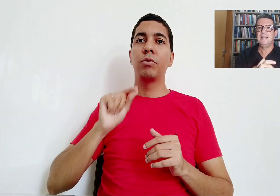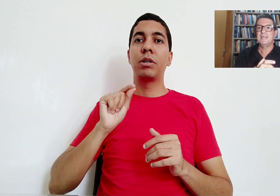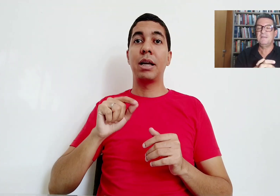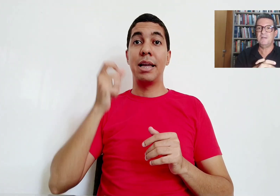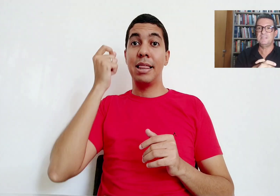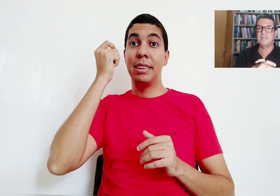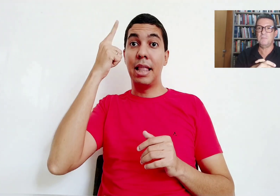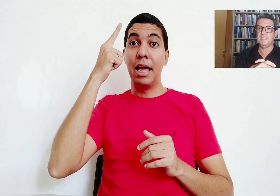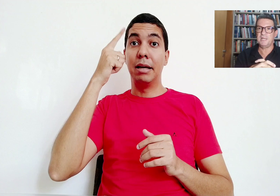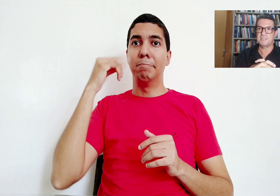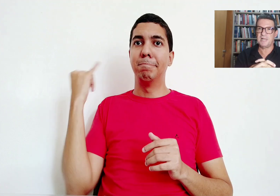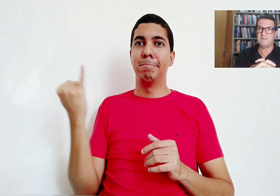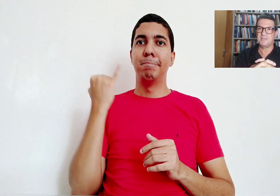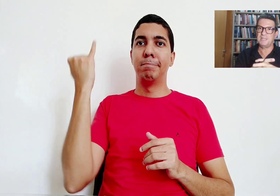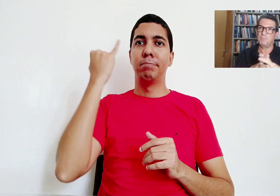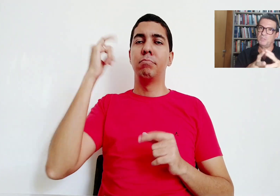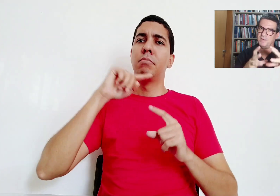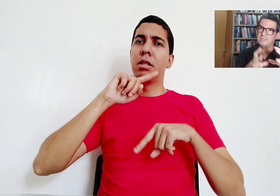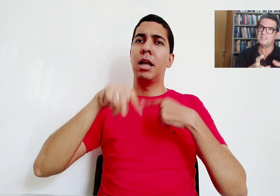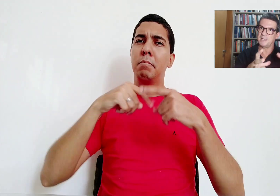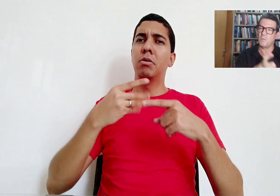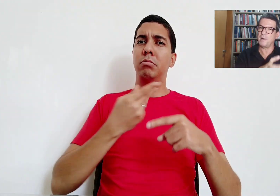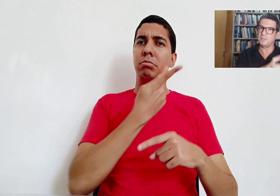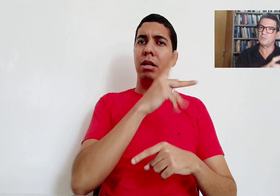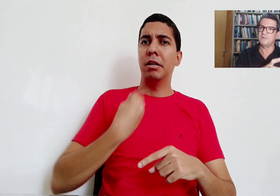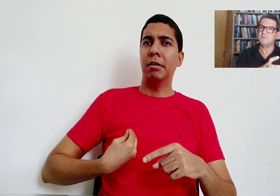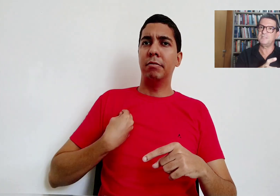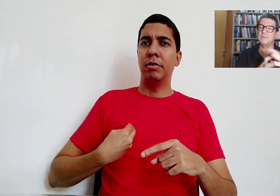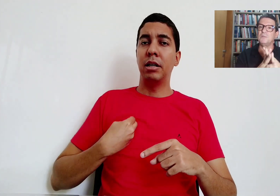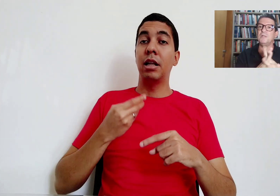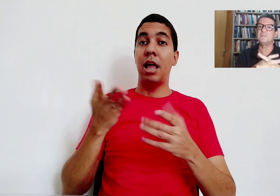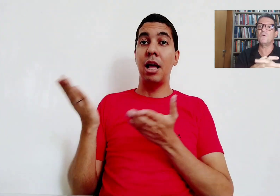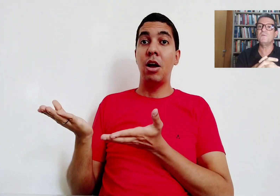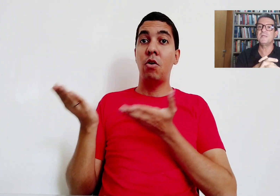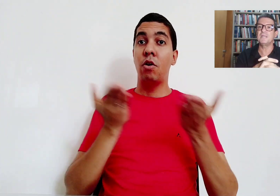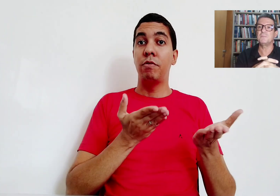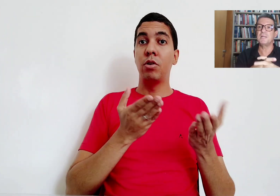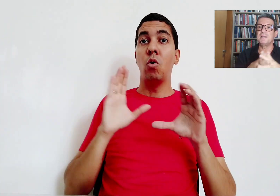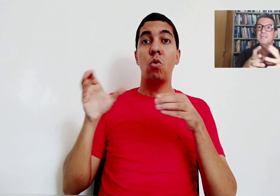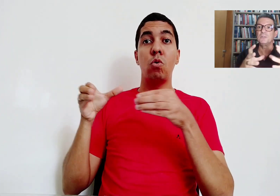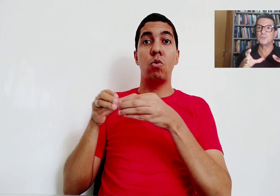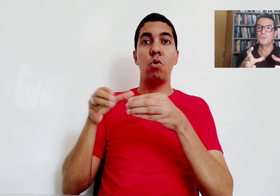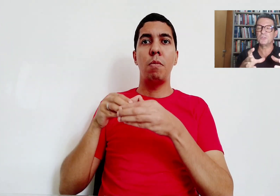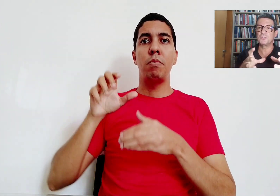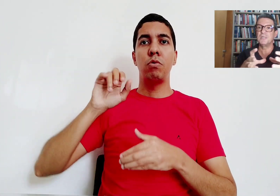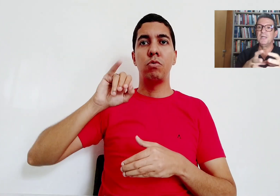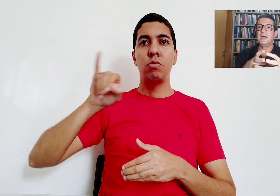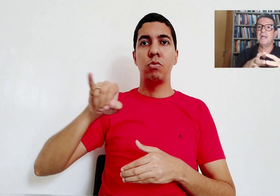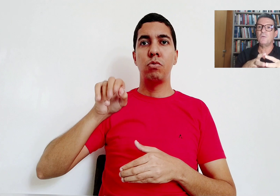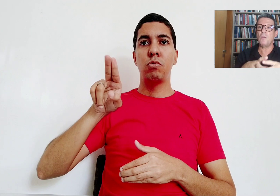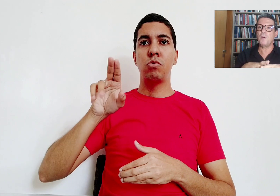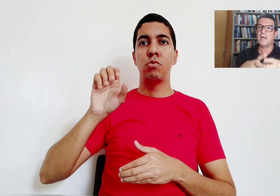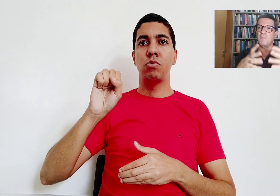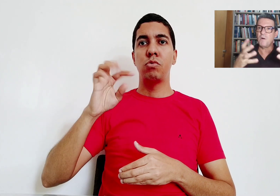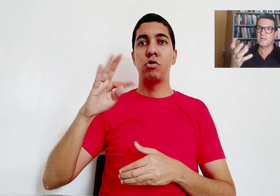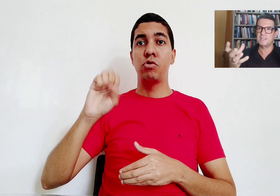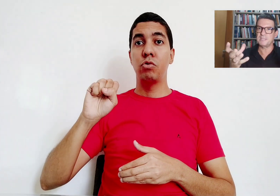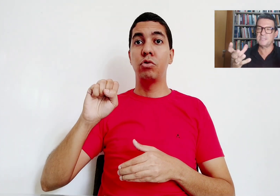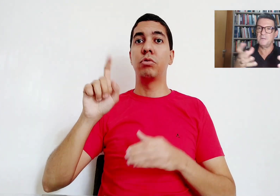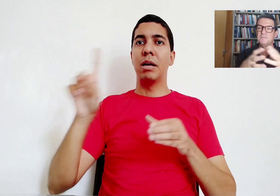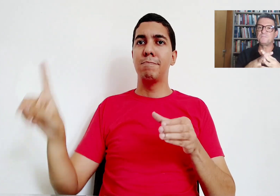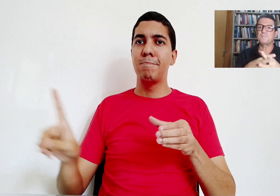ideia que vai ser uma ideia-chave que depois vai lhes acompanhar toda a vida, quando eles são convidados pela Liga dos Justos a incorporar